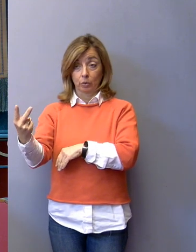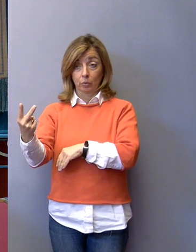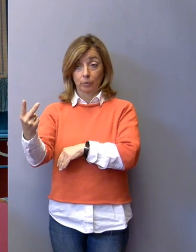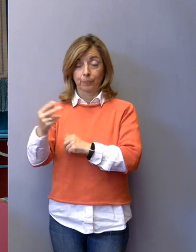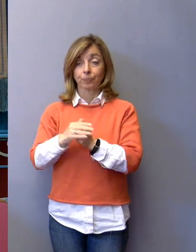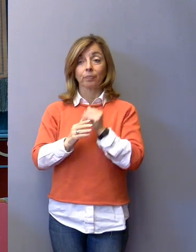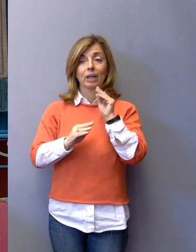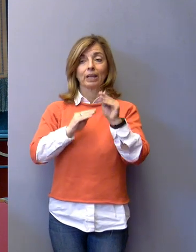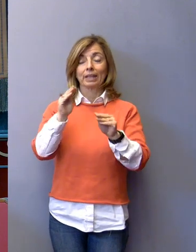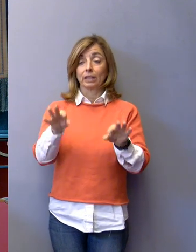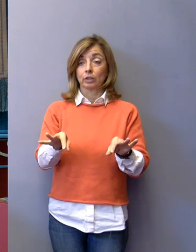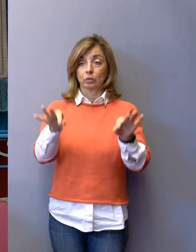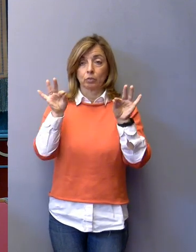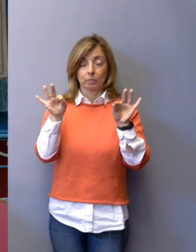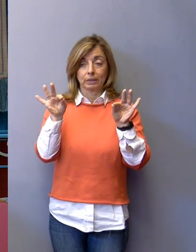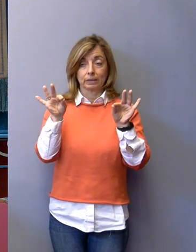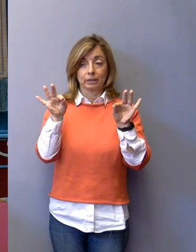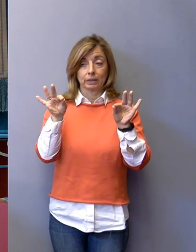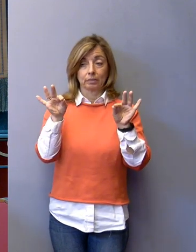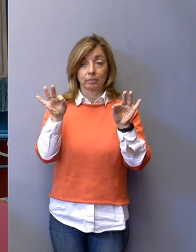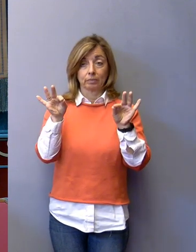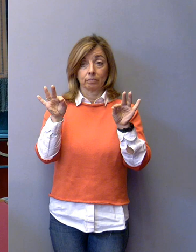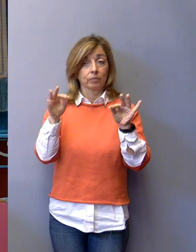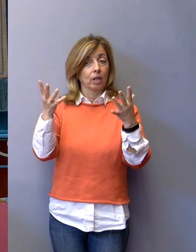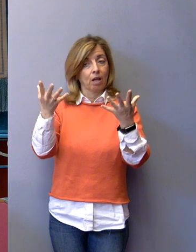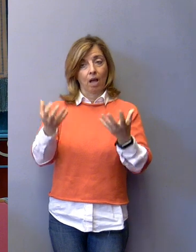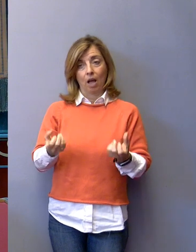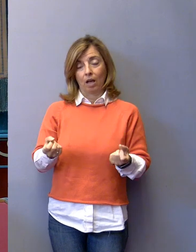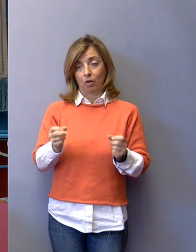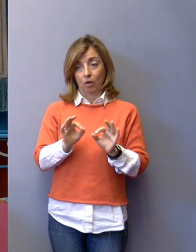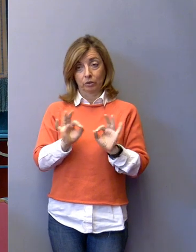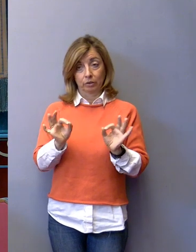le richieste di sospensive non sono accolte